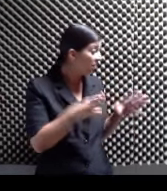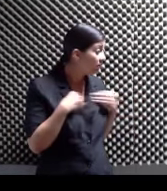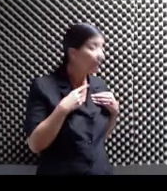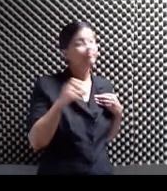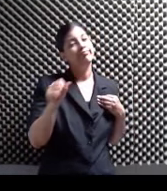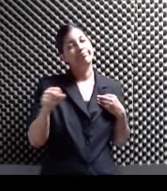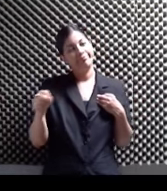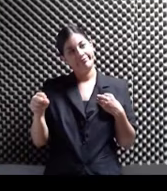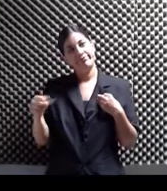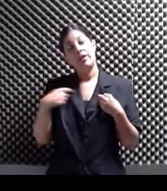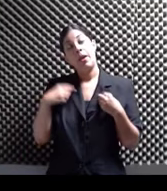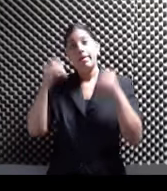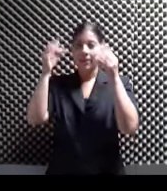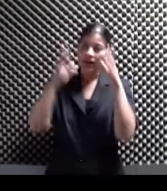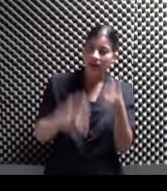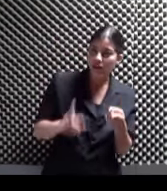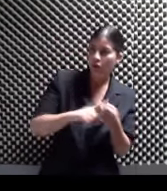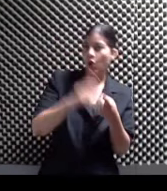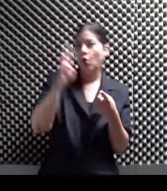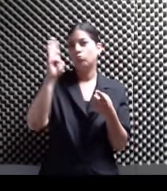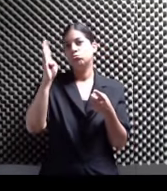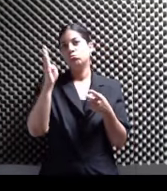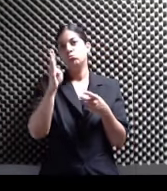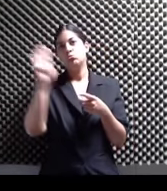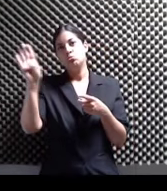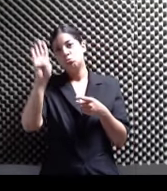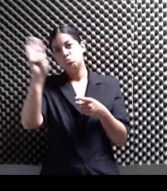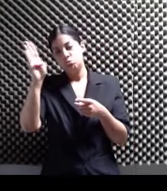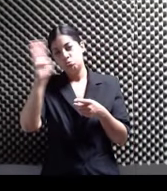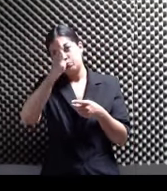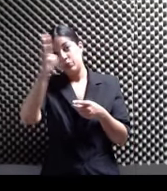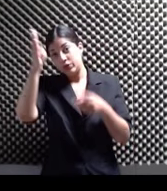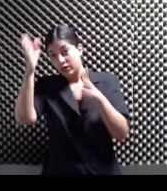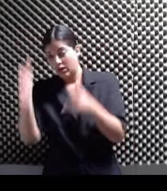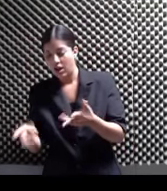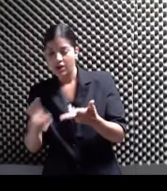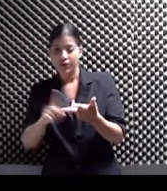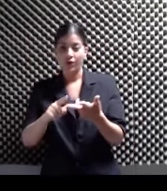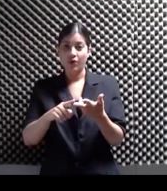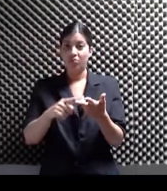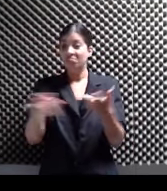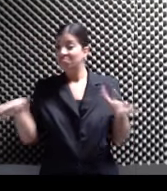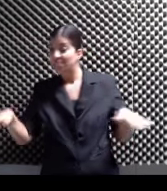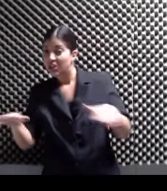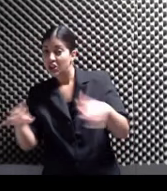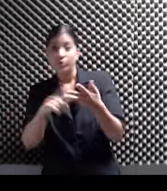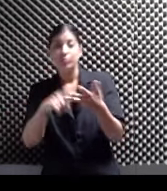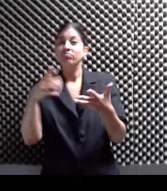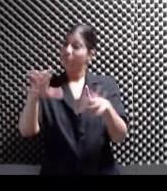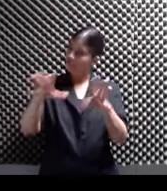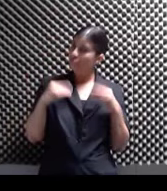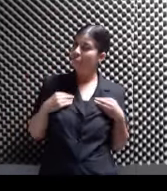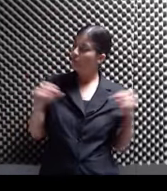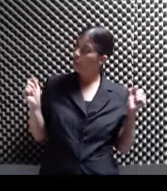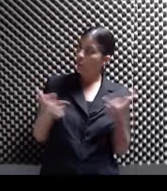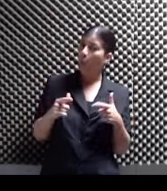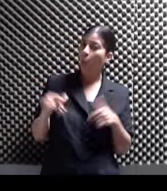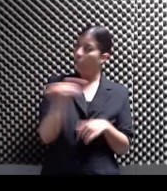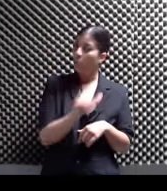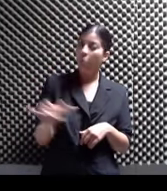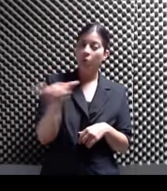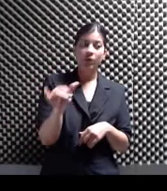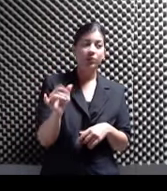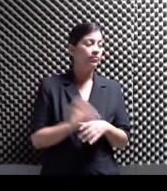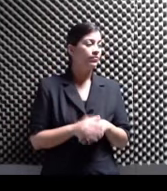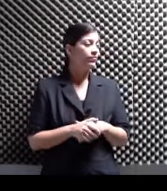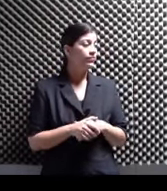los niños y los maestros y los bibliotecarios, y durante casi todo el año me invitan para los libros anteriores que había escrito. Entonces, cuando